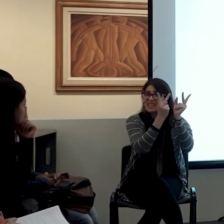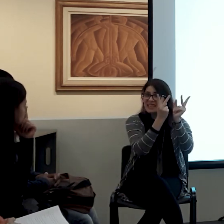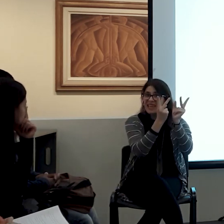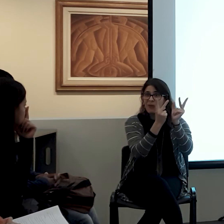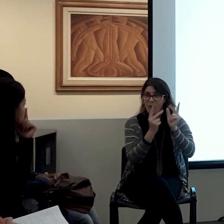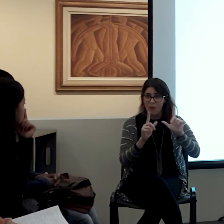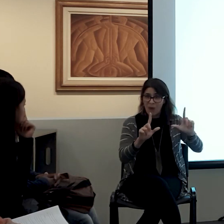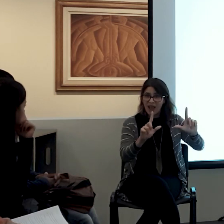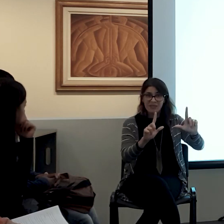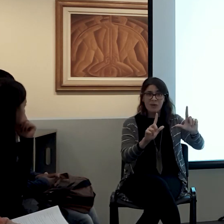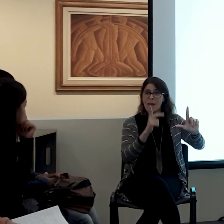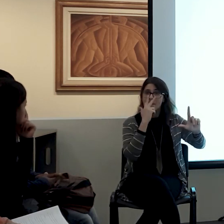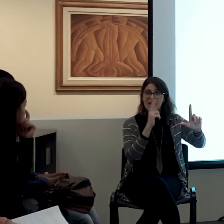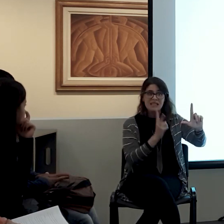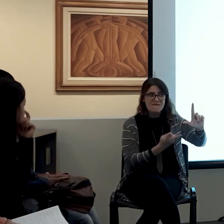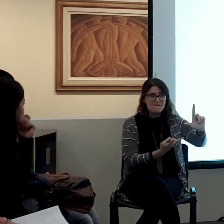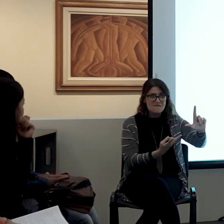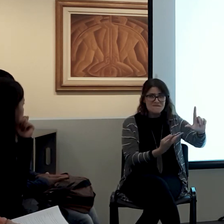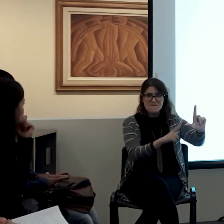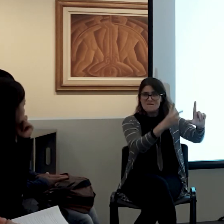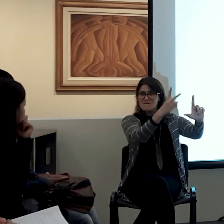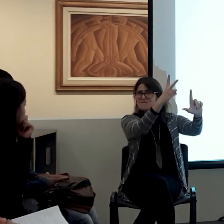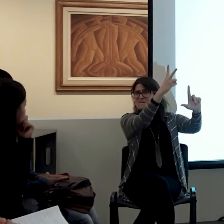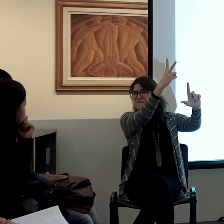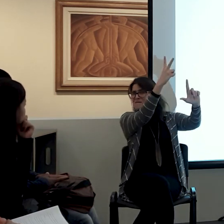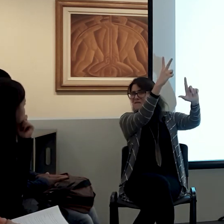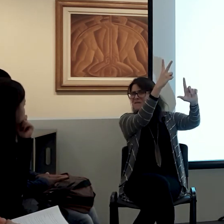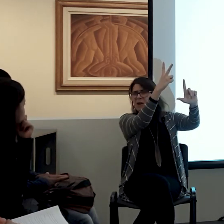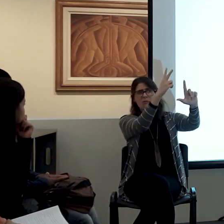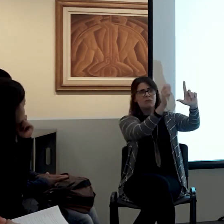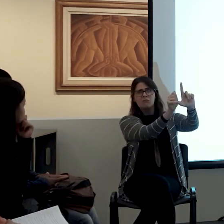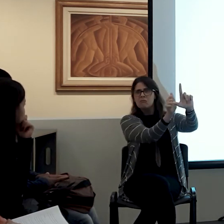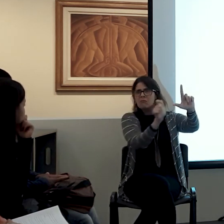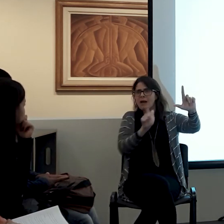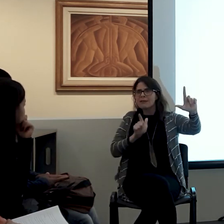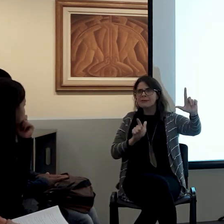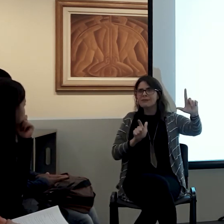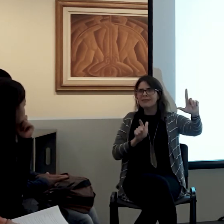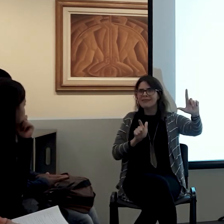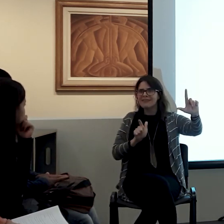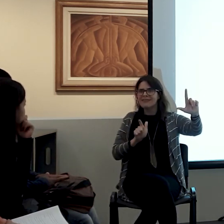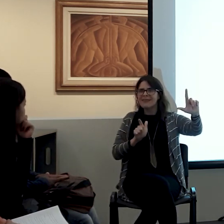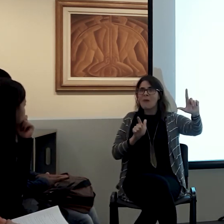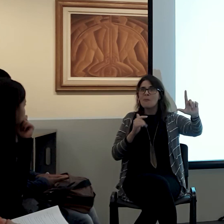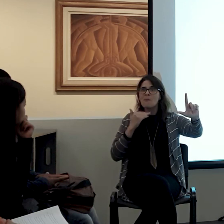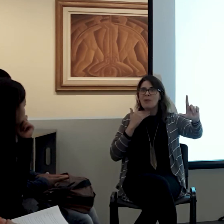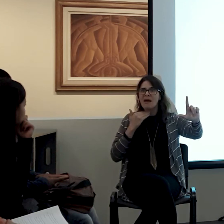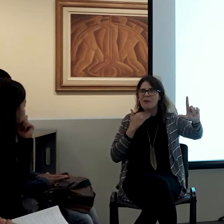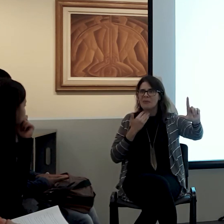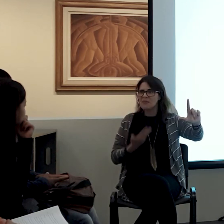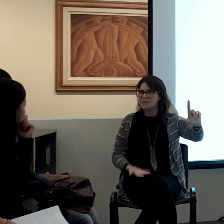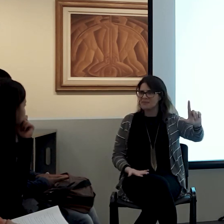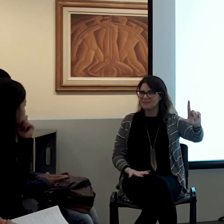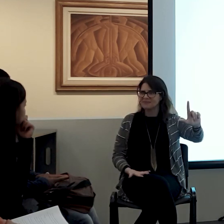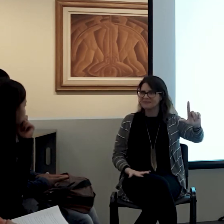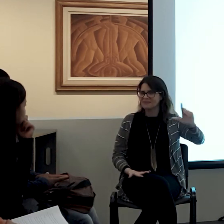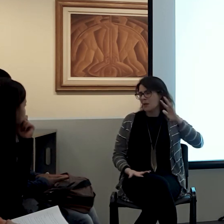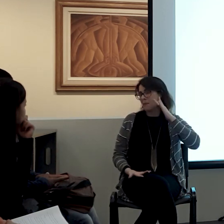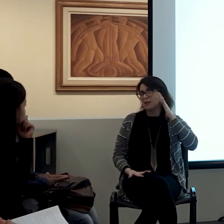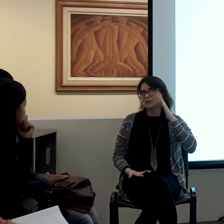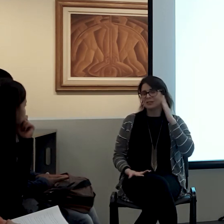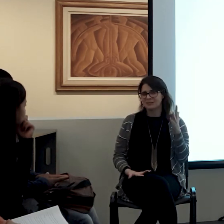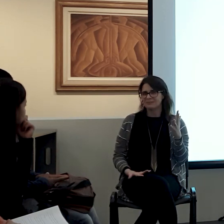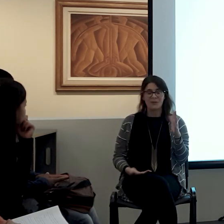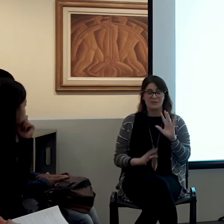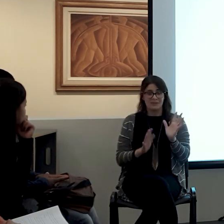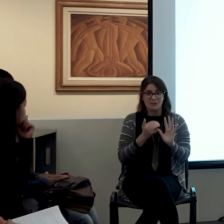algo aconteceu de profunda transformação neste mundo todo que eu estou descrevendo aqui. Mas esse é outro fim da história, não é a